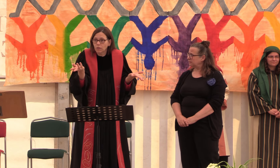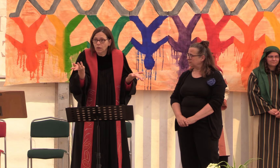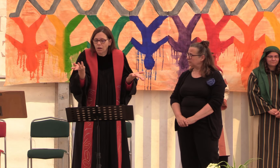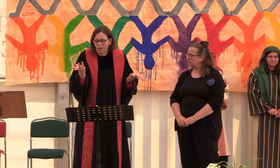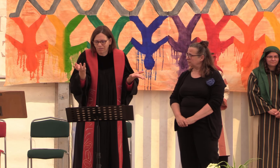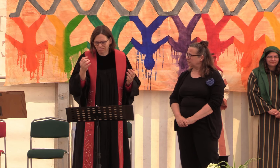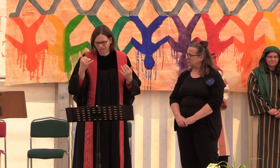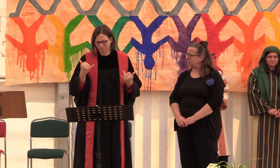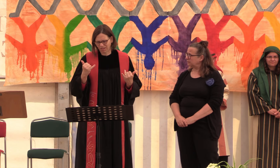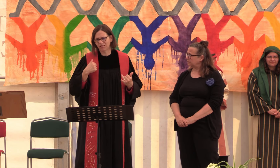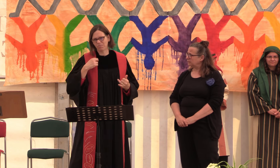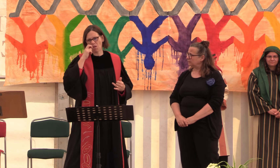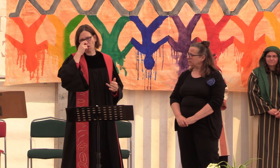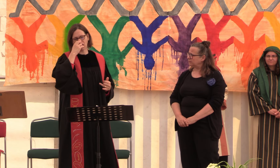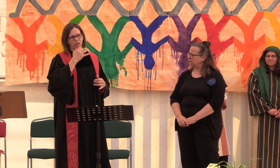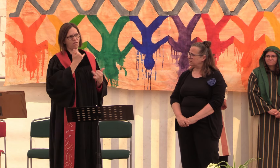Richtig?